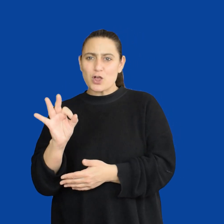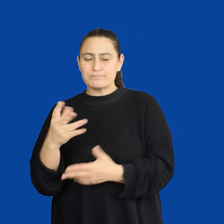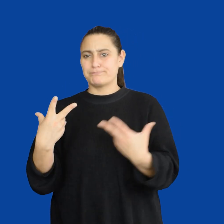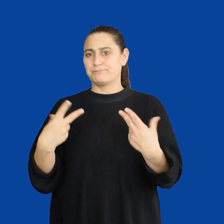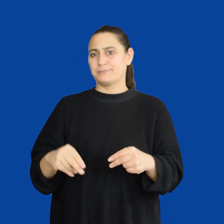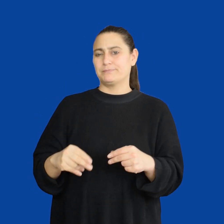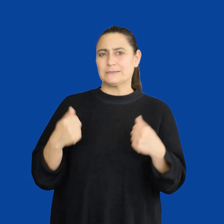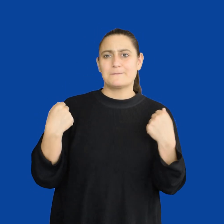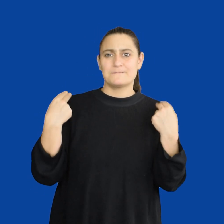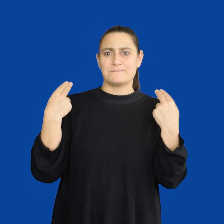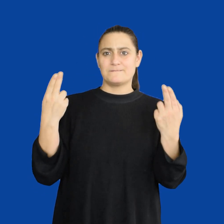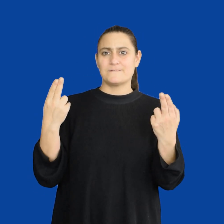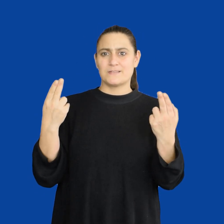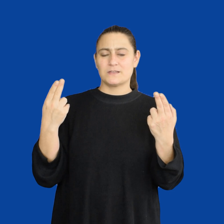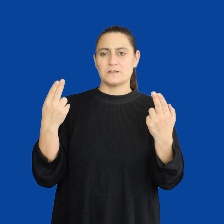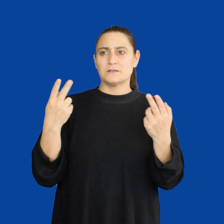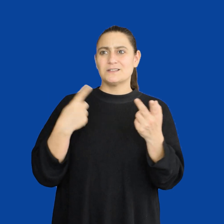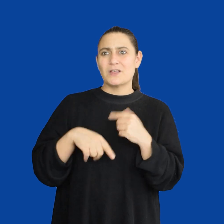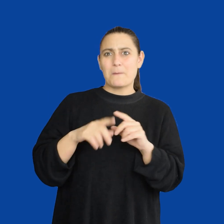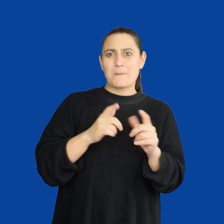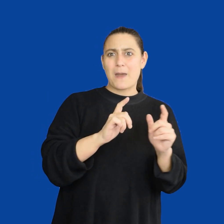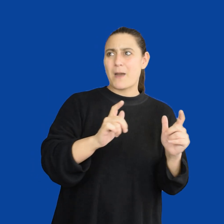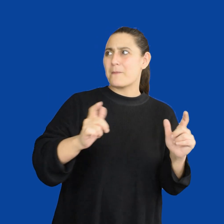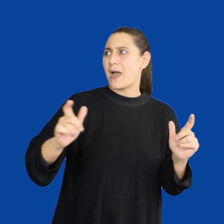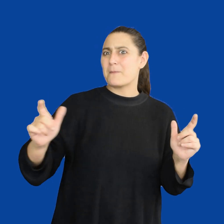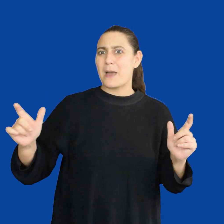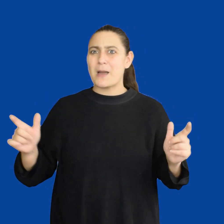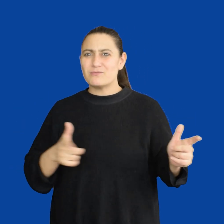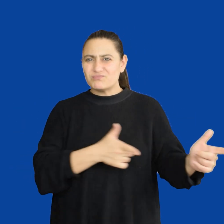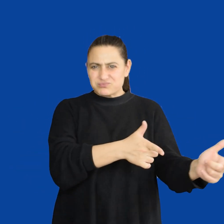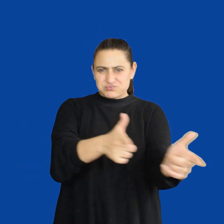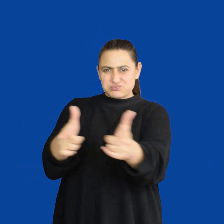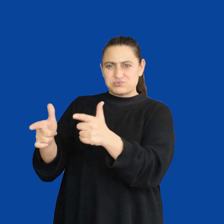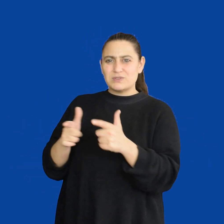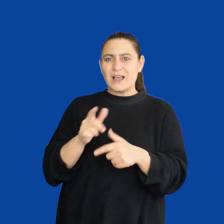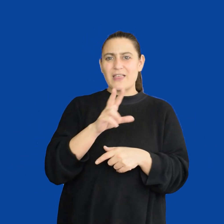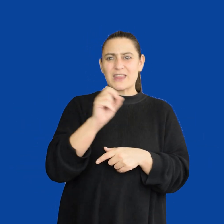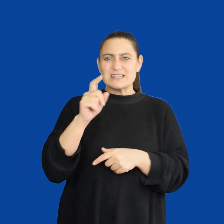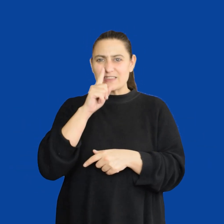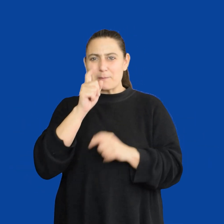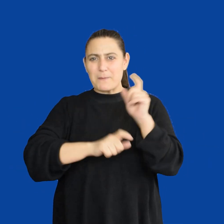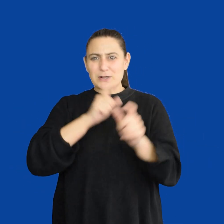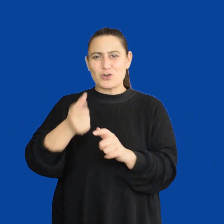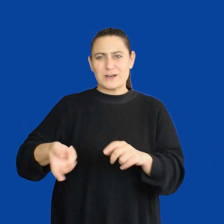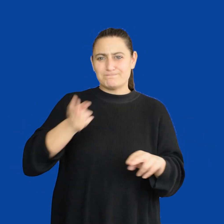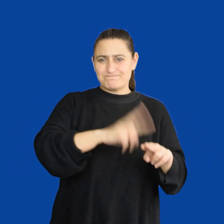kurdos. Su brutalidad se replicó por distintos poblados y se cobró más de 300.000